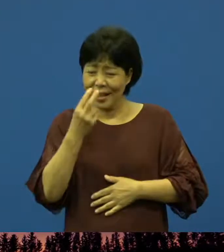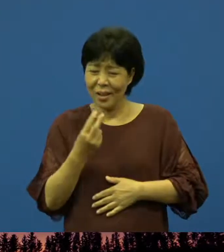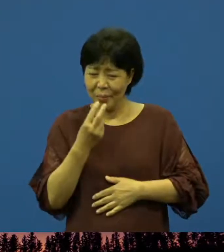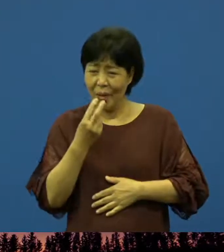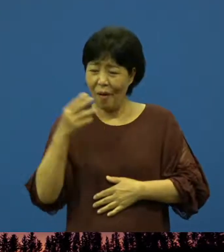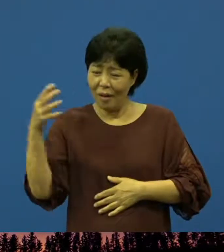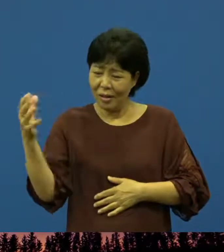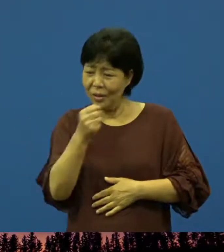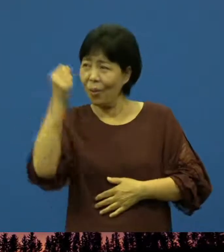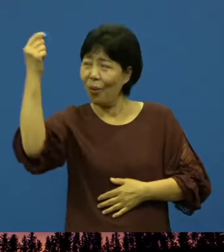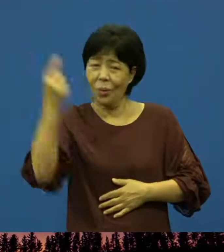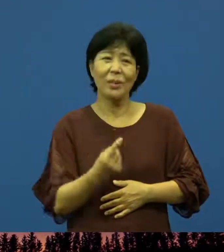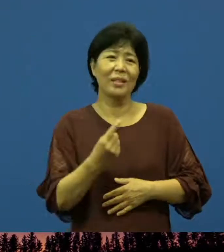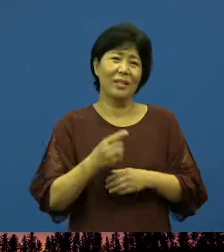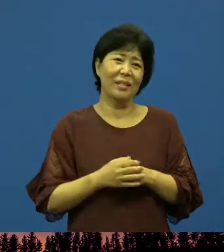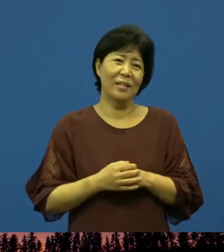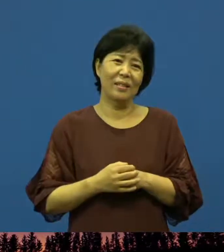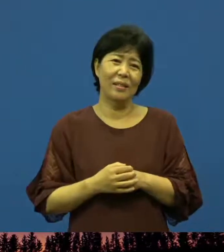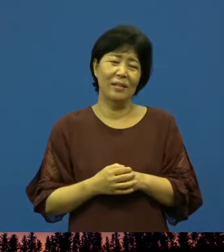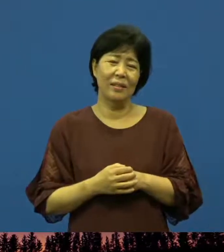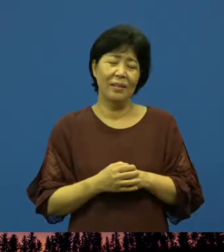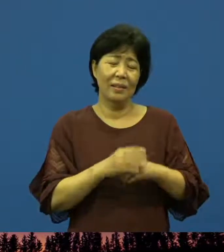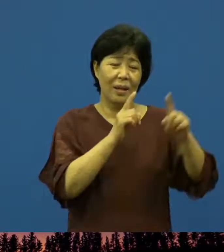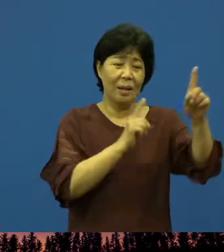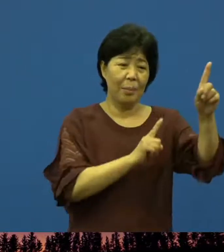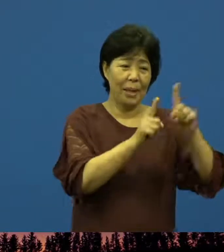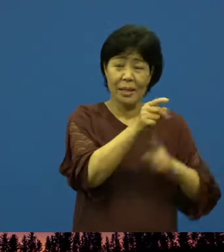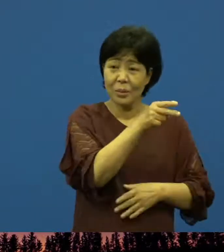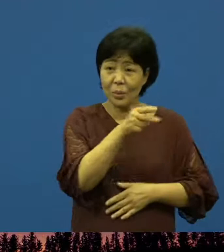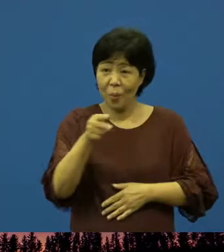그게 말씀과 생명. 그래서 말씀이 곧